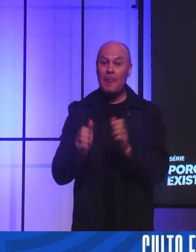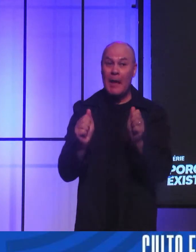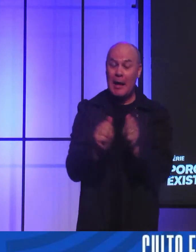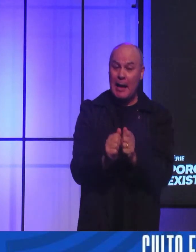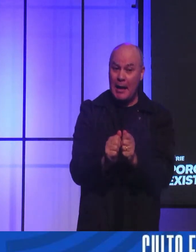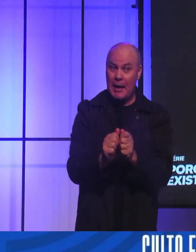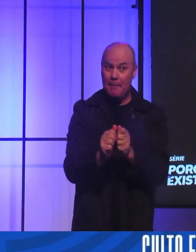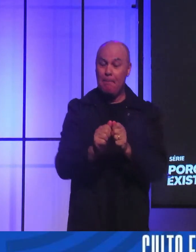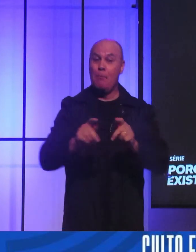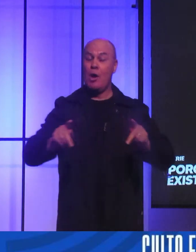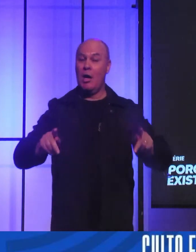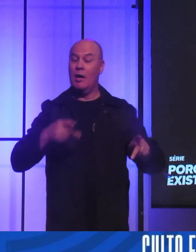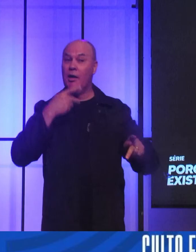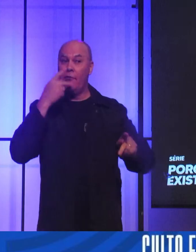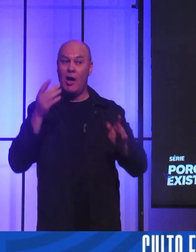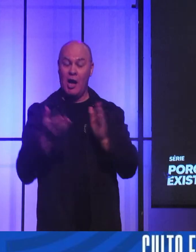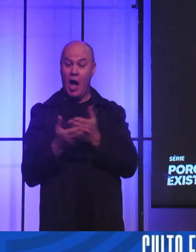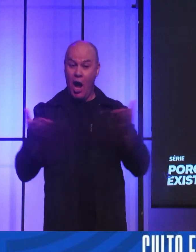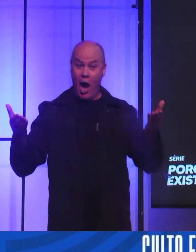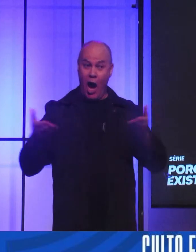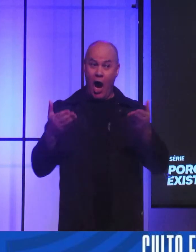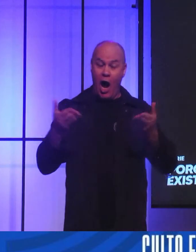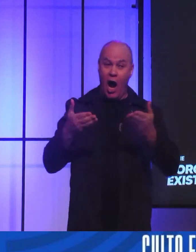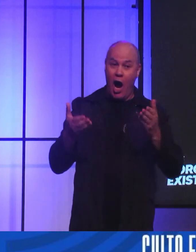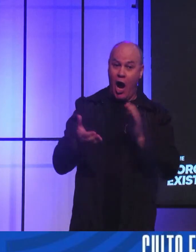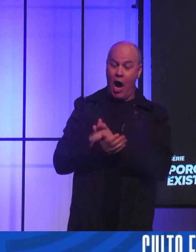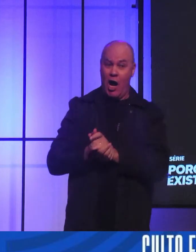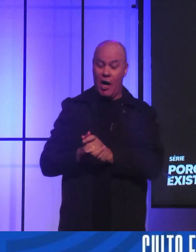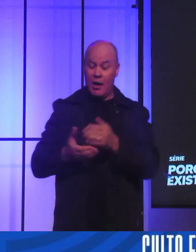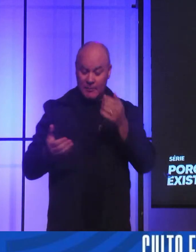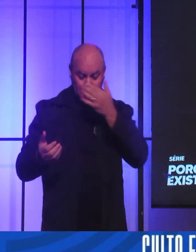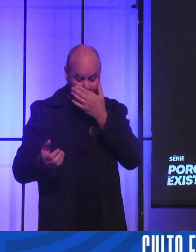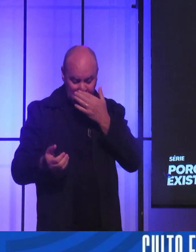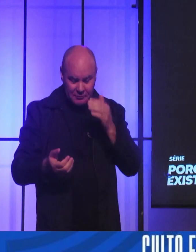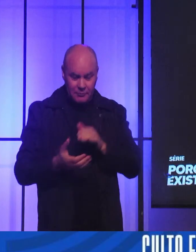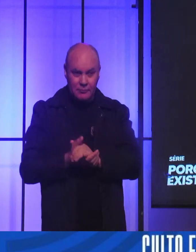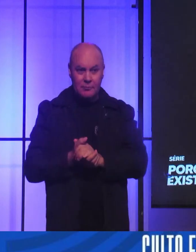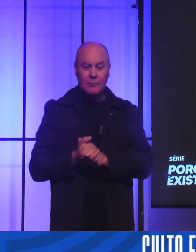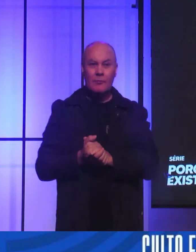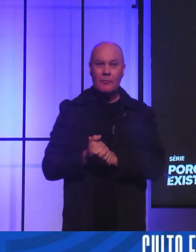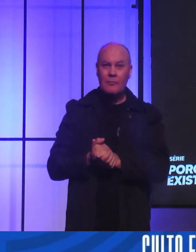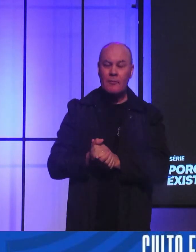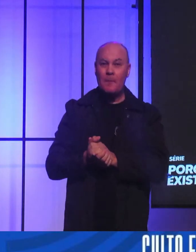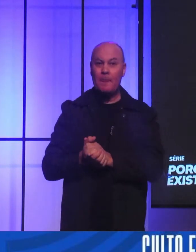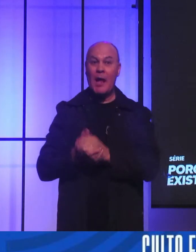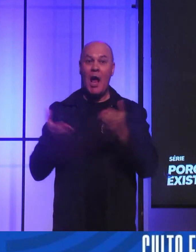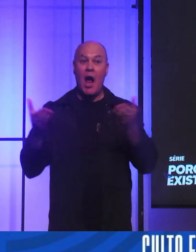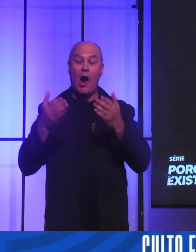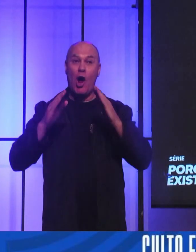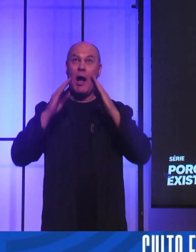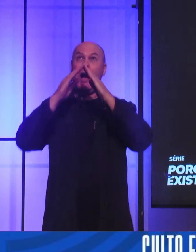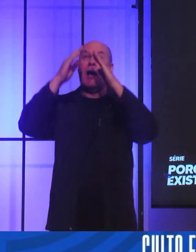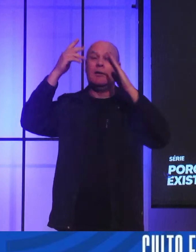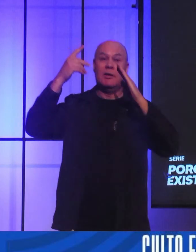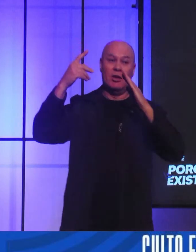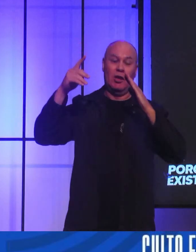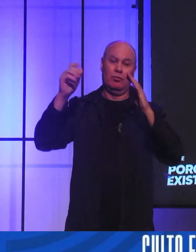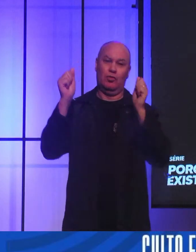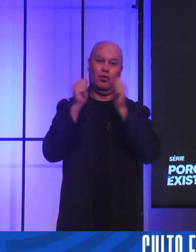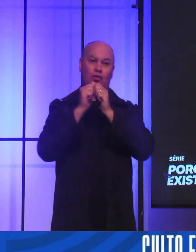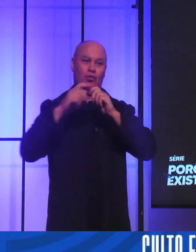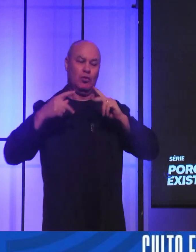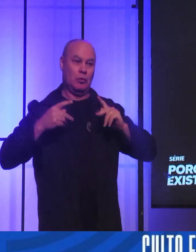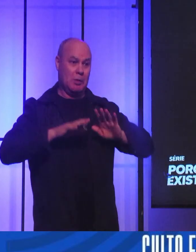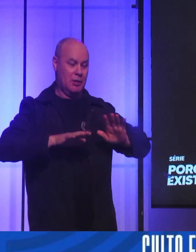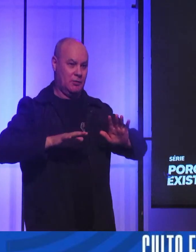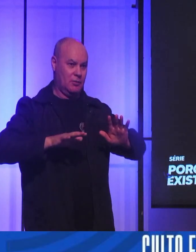agora o tabernáculo de Deus está com os homens, com os quais ele viverá. Em outras palavras, está dizendo, Deus agora